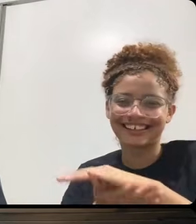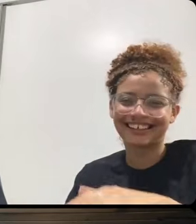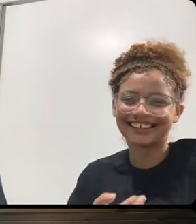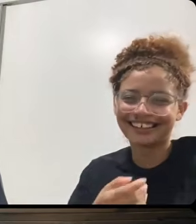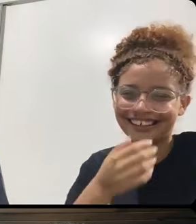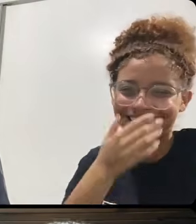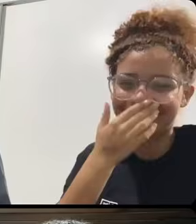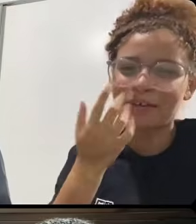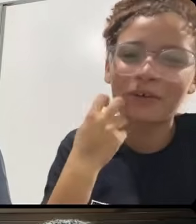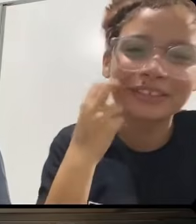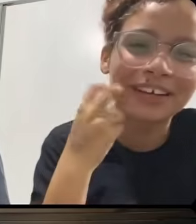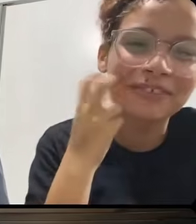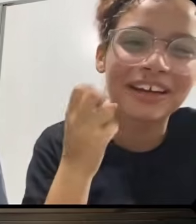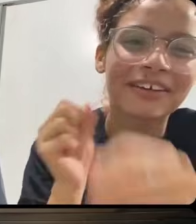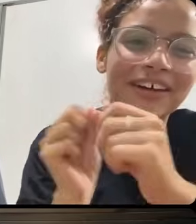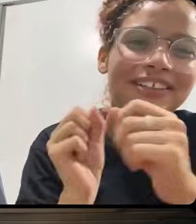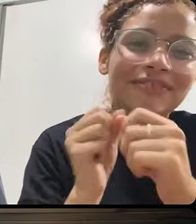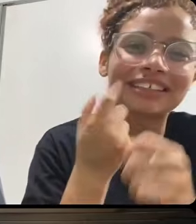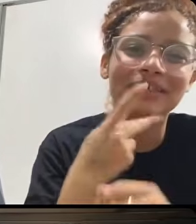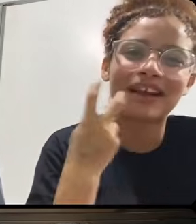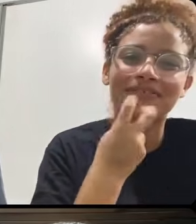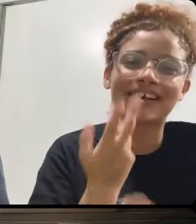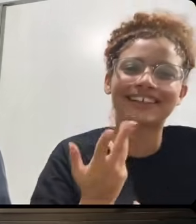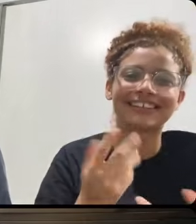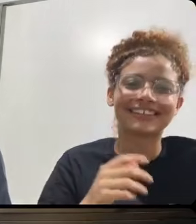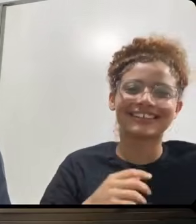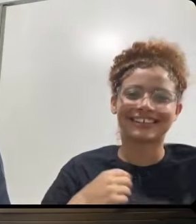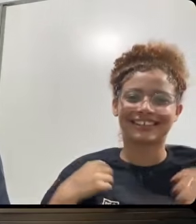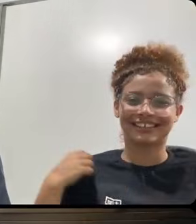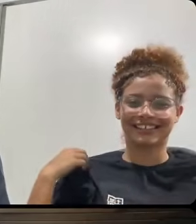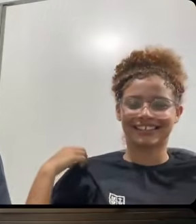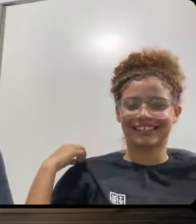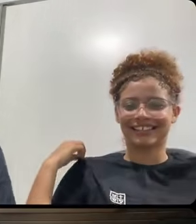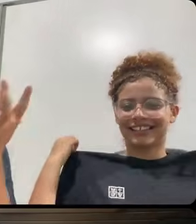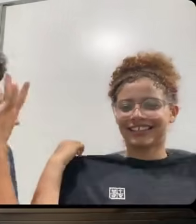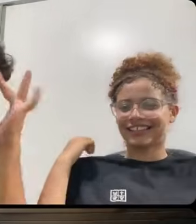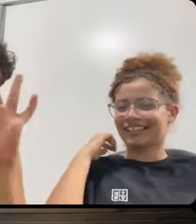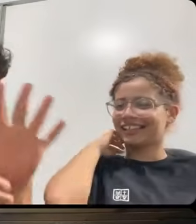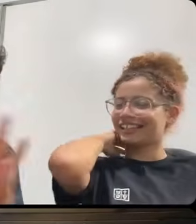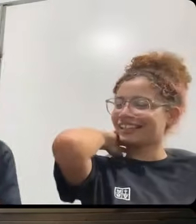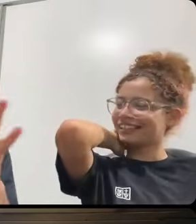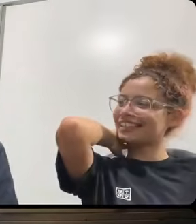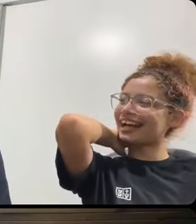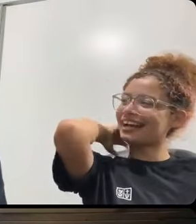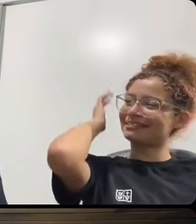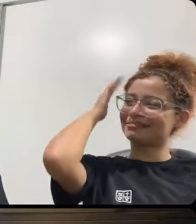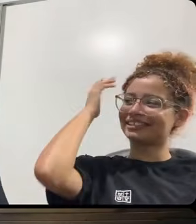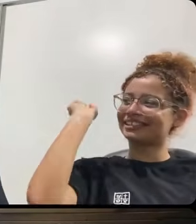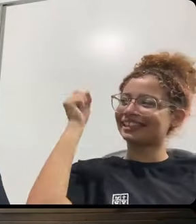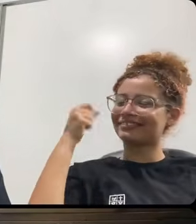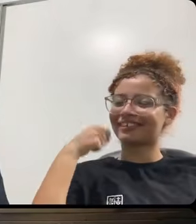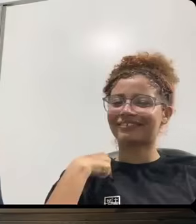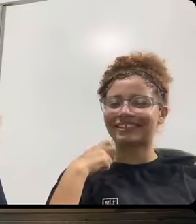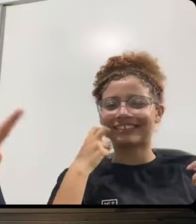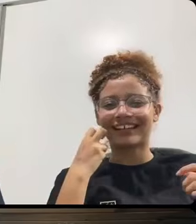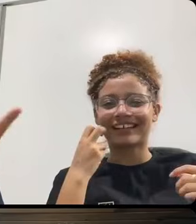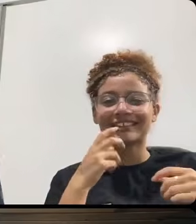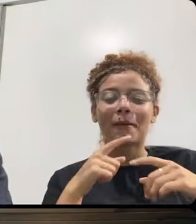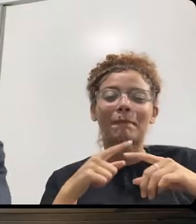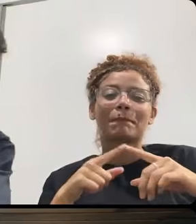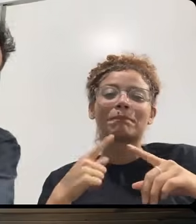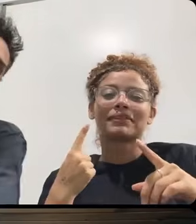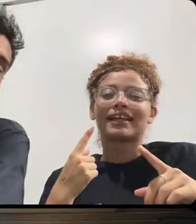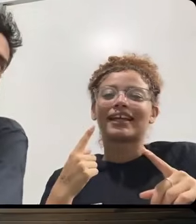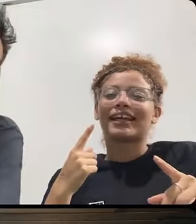Não, faz O tá com vergonha de fazer minha fala. Deixa Deus te usar. Isso aí. Tá, bichinho, fica fazendo